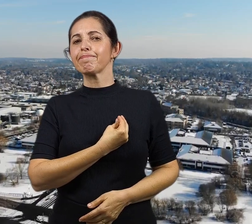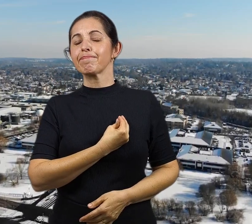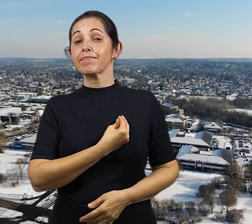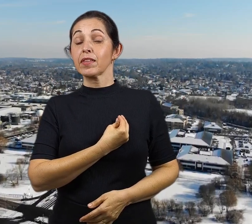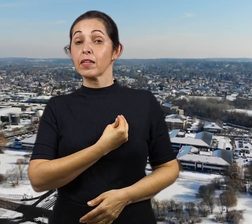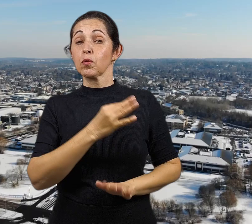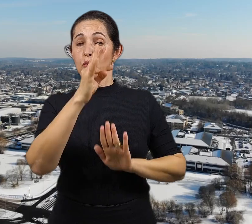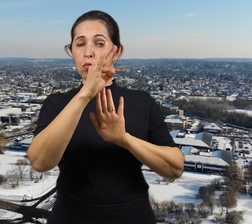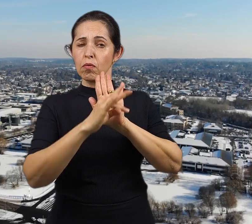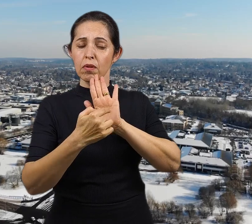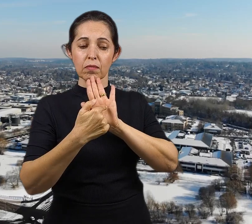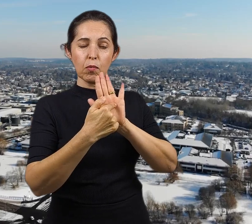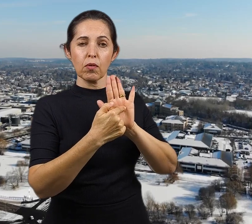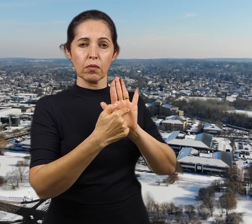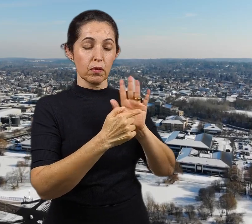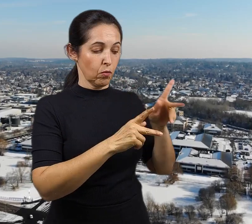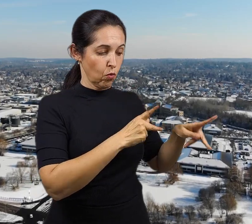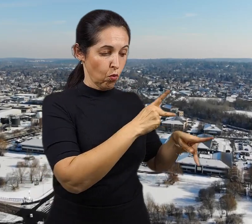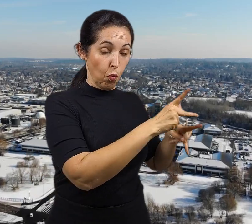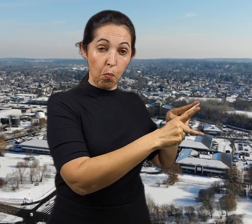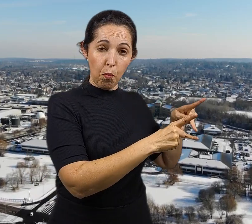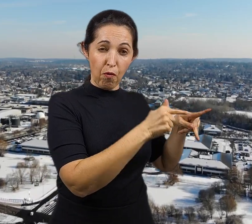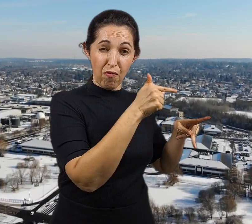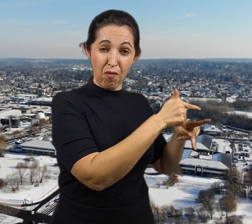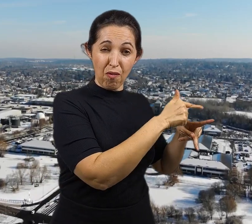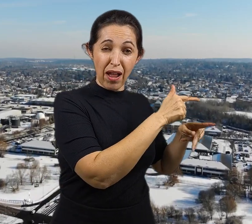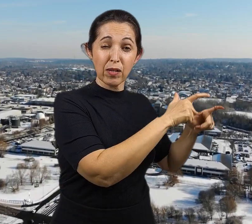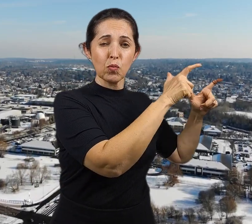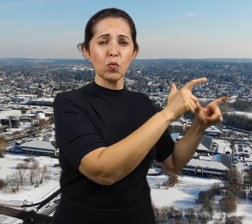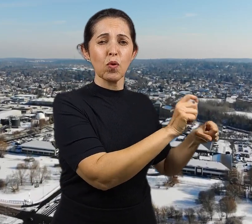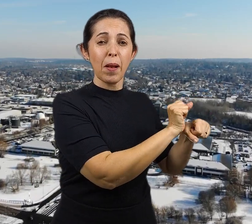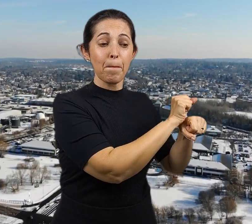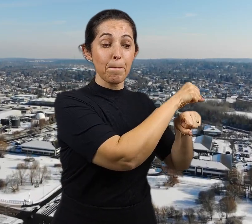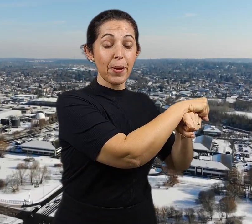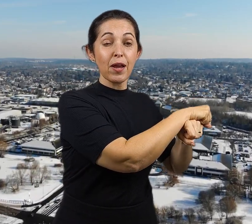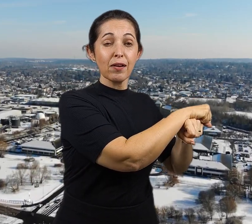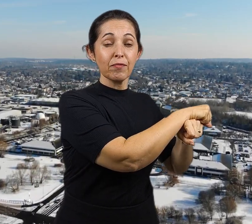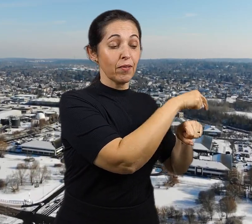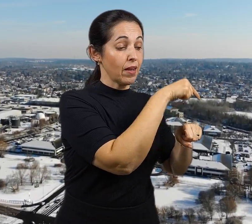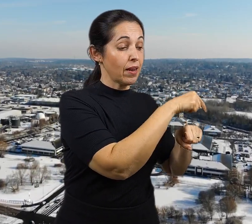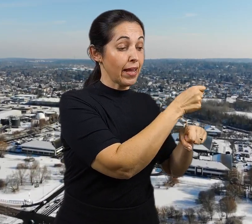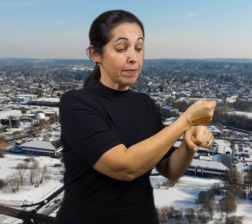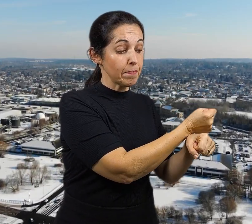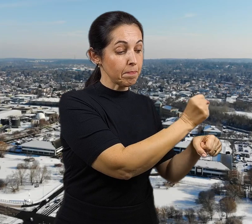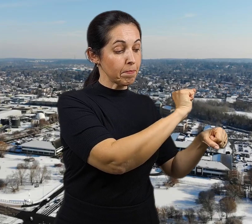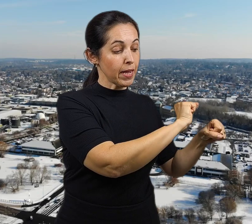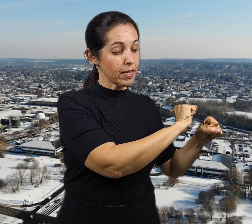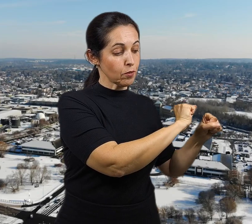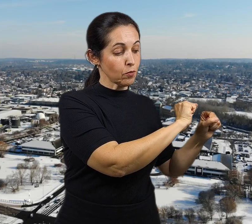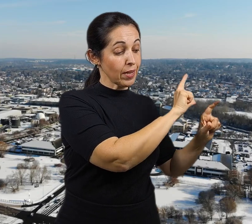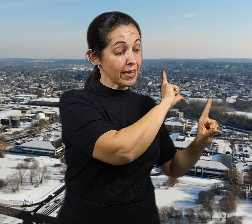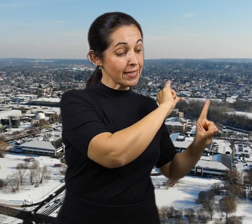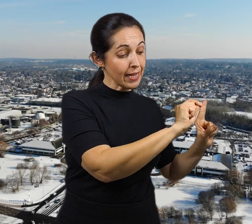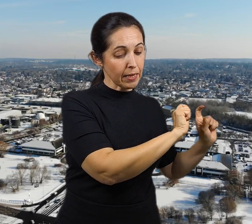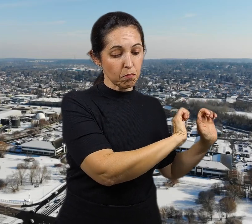e entrar na terra que mana leite e mel. Exatamente a nossa situação. Nós estamos saindo da escravidão desse